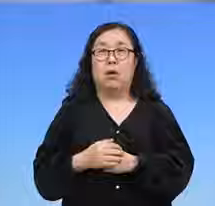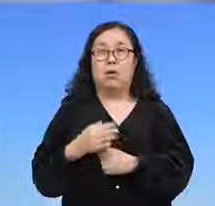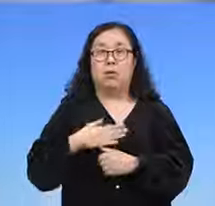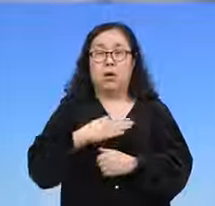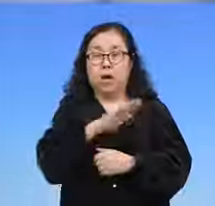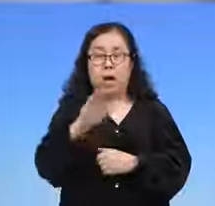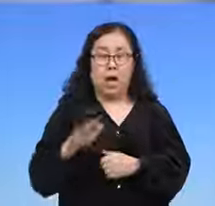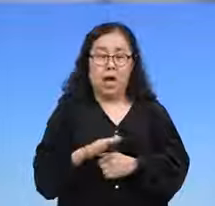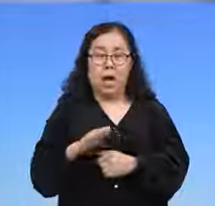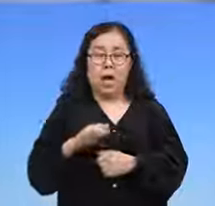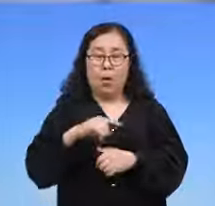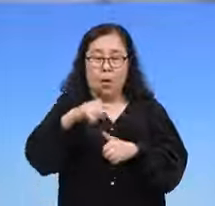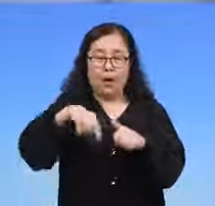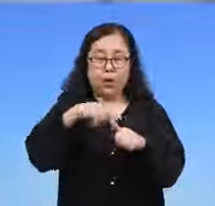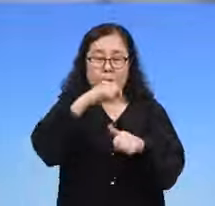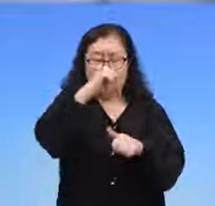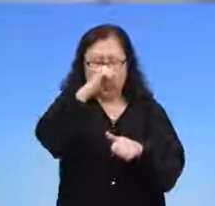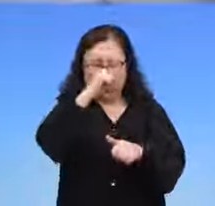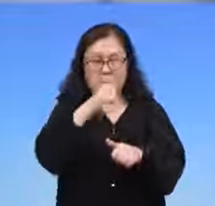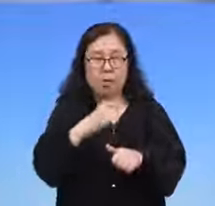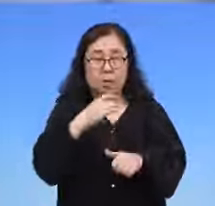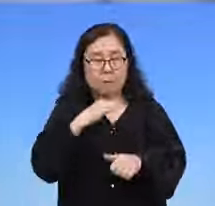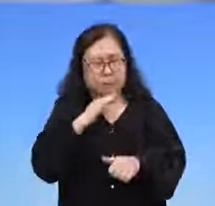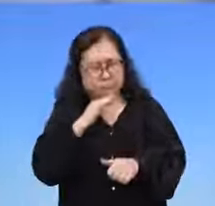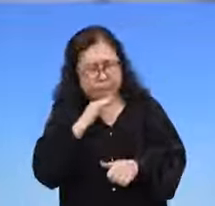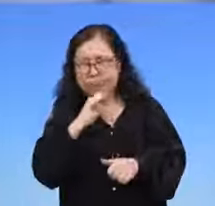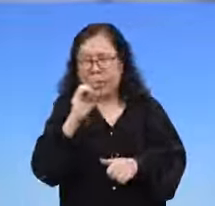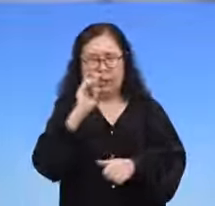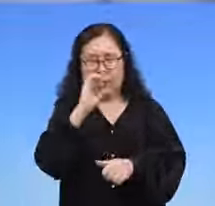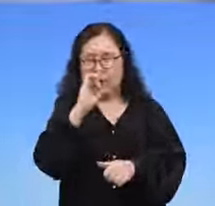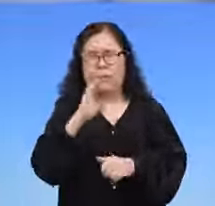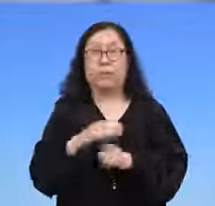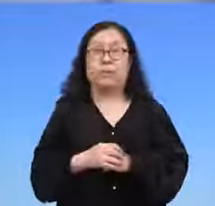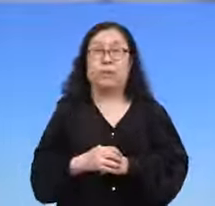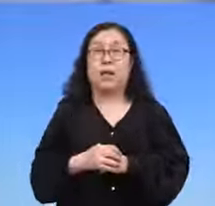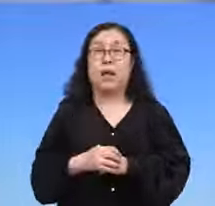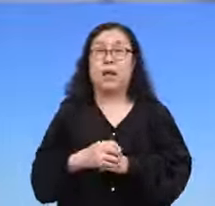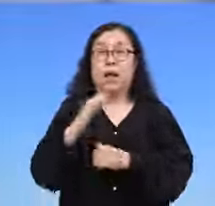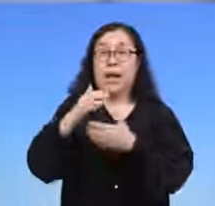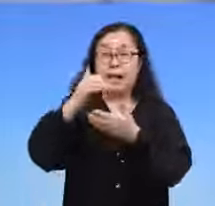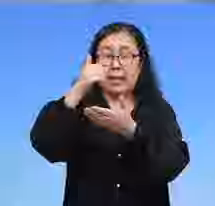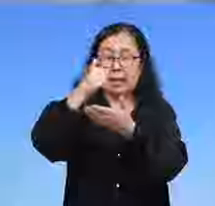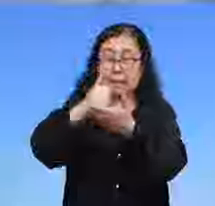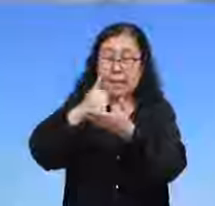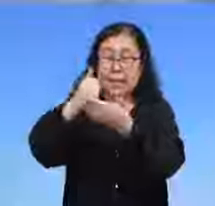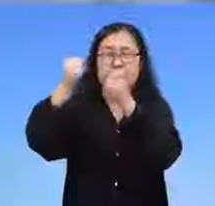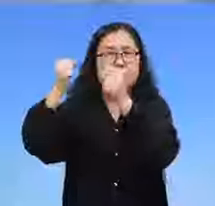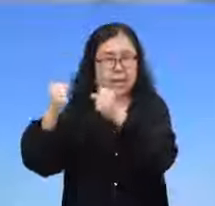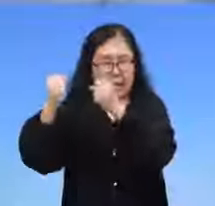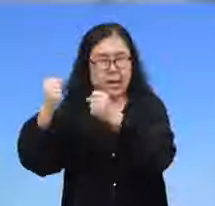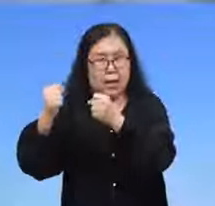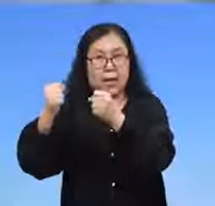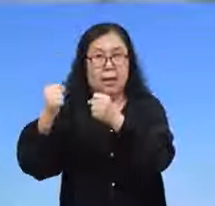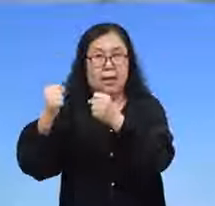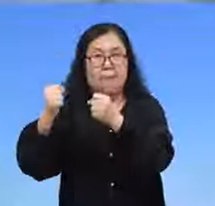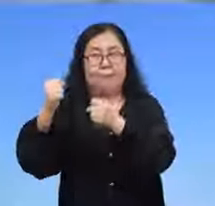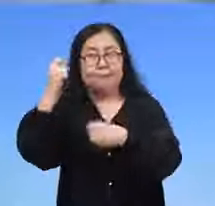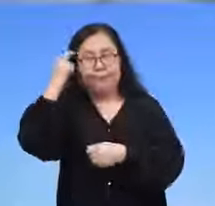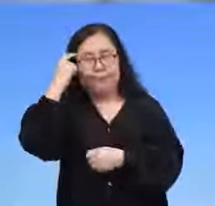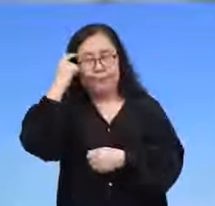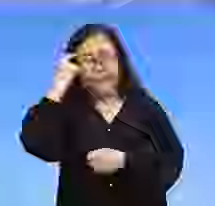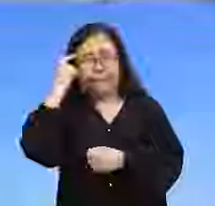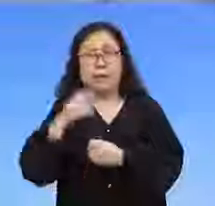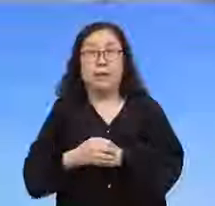있겠냐고요. 기쁨은 고통의 부재가 아니라 하나님의 임재이다.